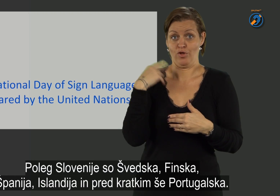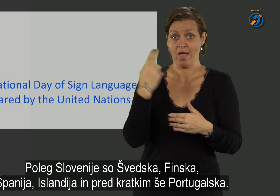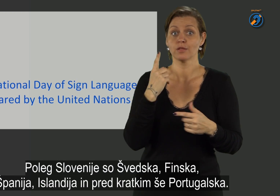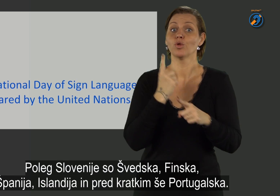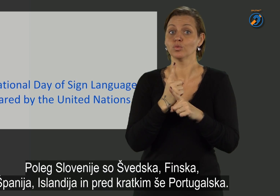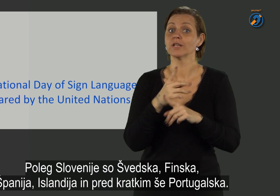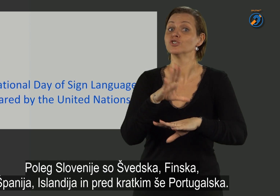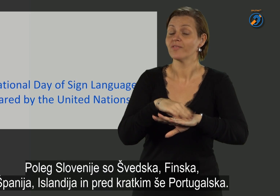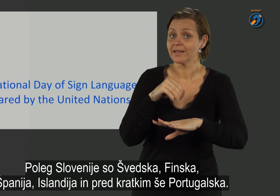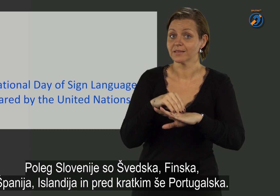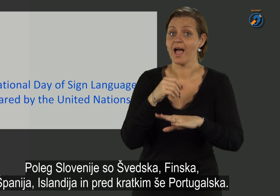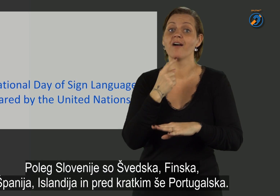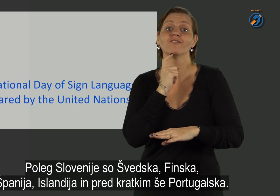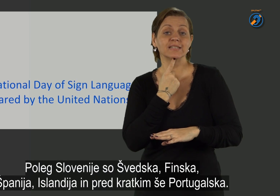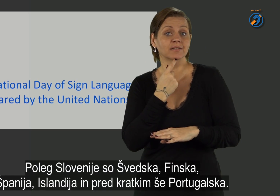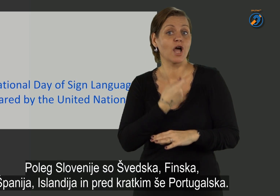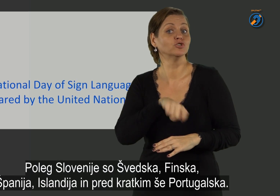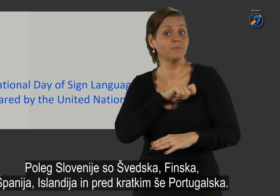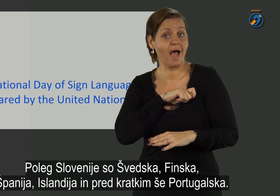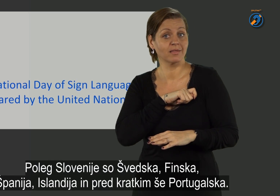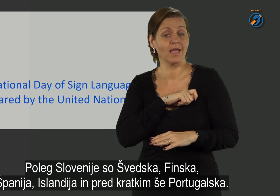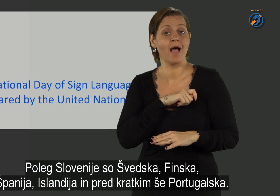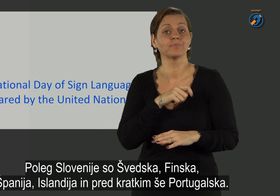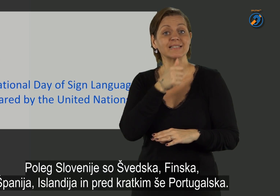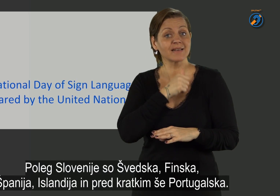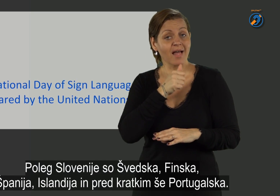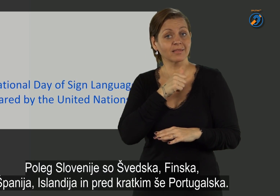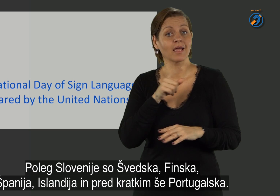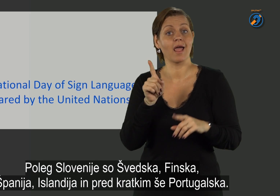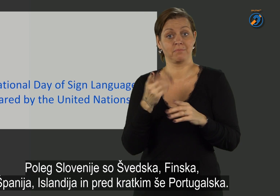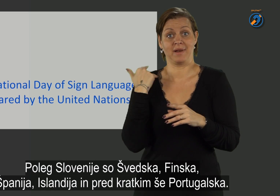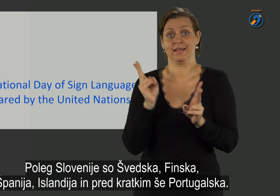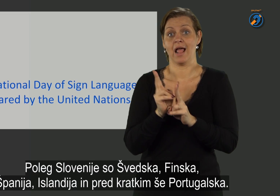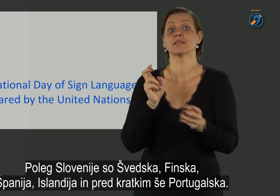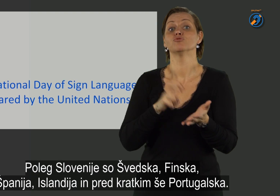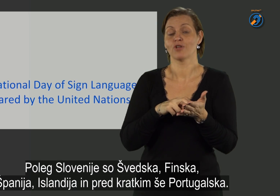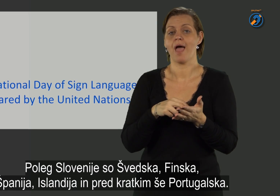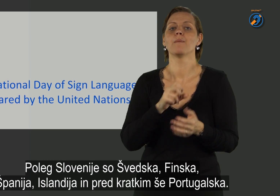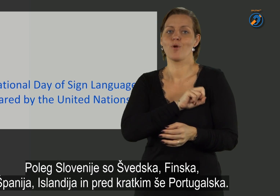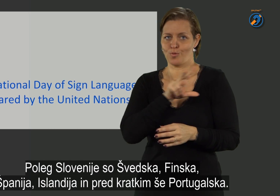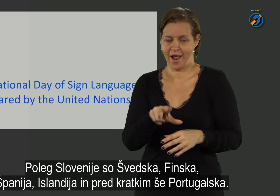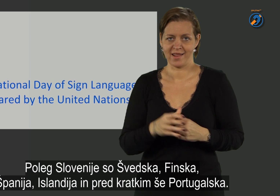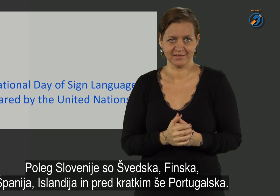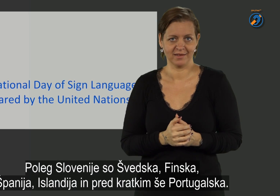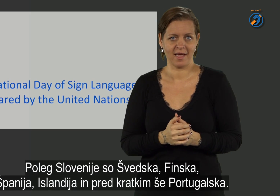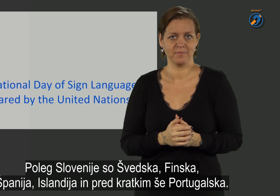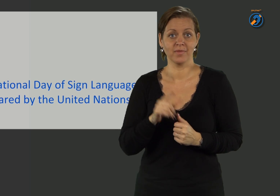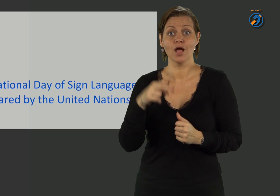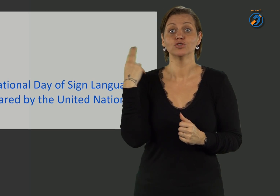Slovenije so to še Švedska, Finska, Španija, Islandija in pred kratkim še Portugalska. Slovenija